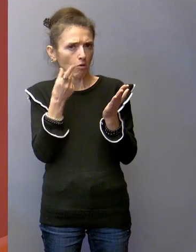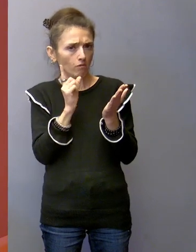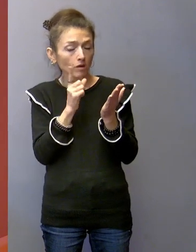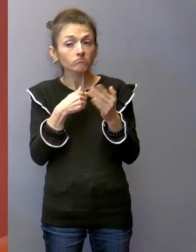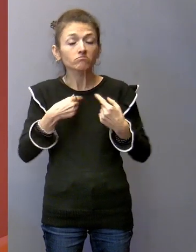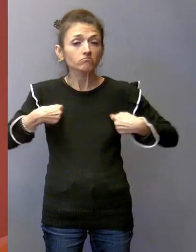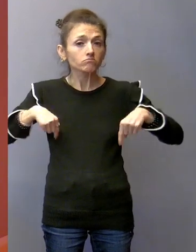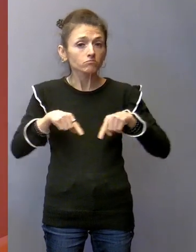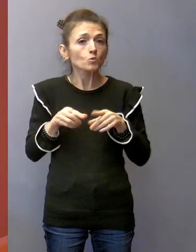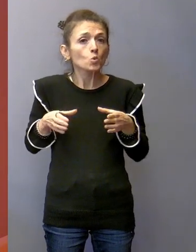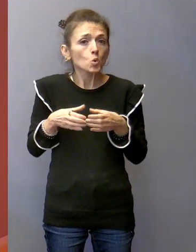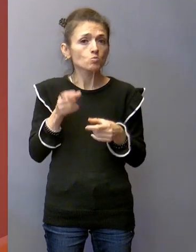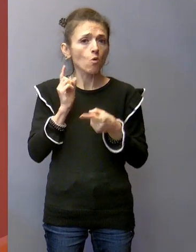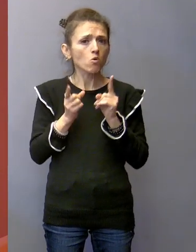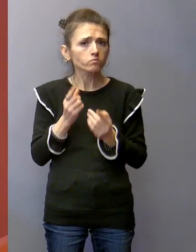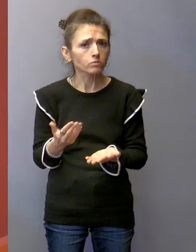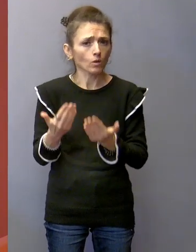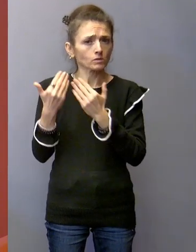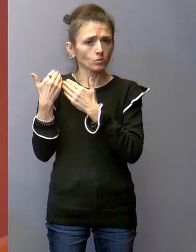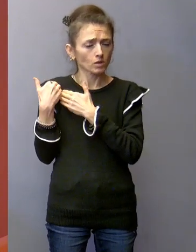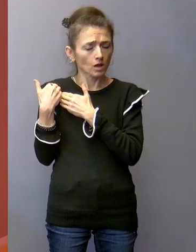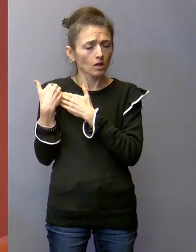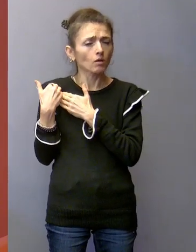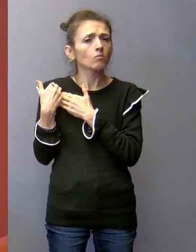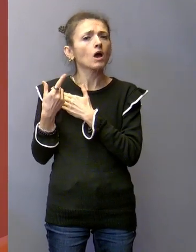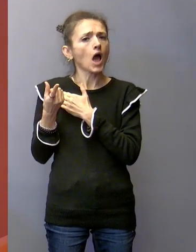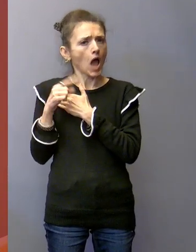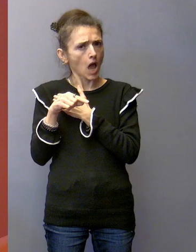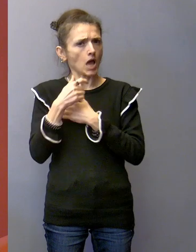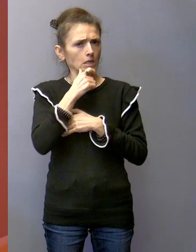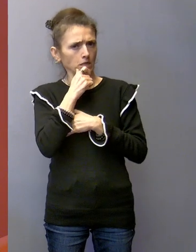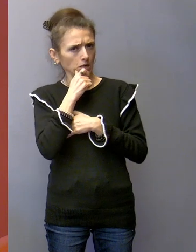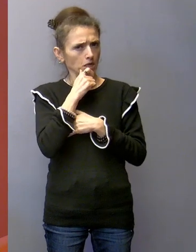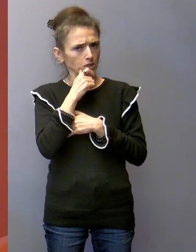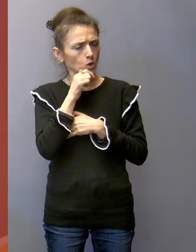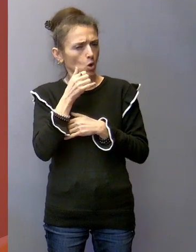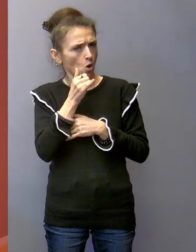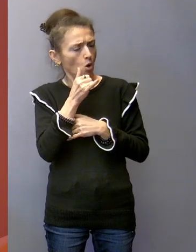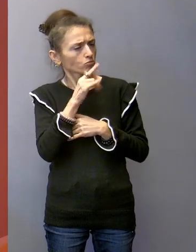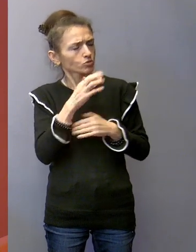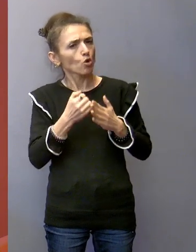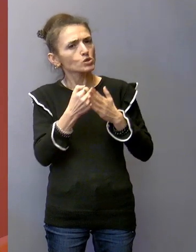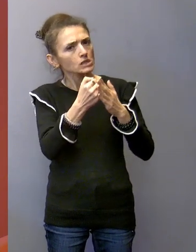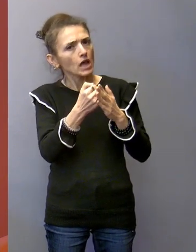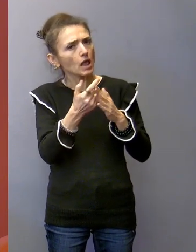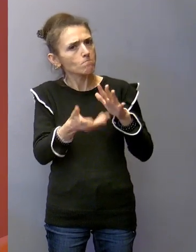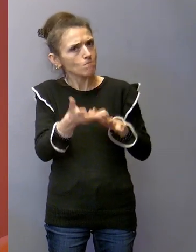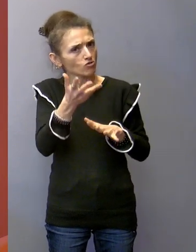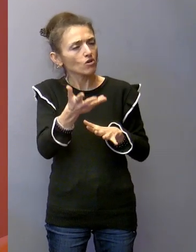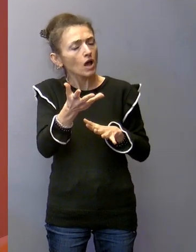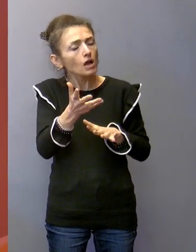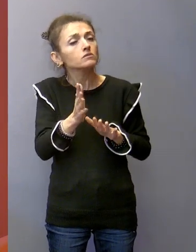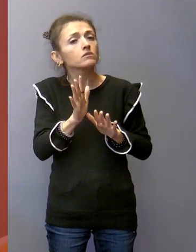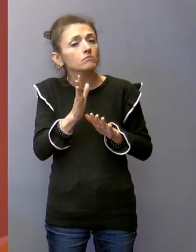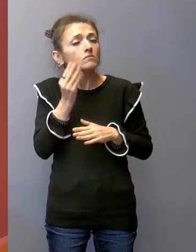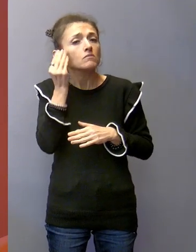responsabile che sostiene anche in chiave critica però questa maggioranza riteniamo che questa delibera